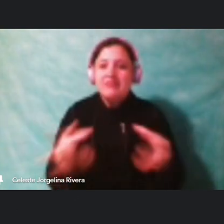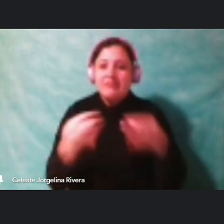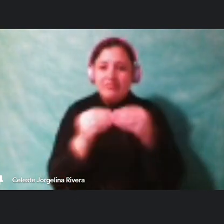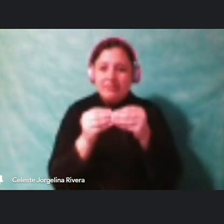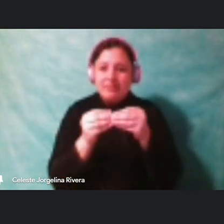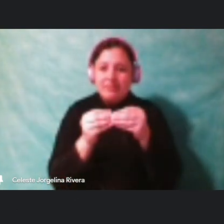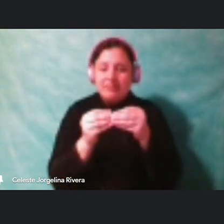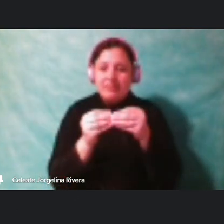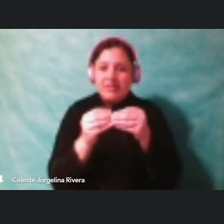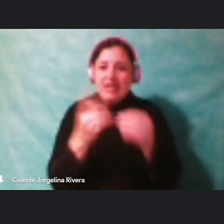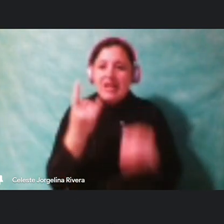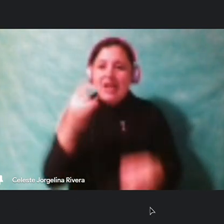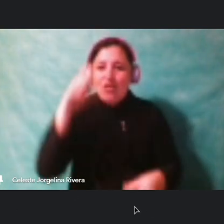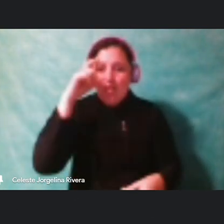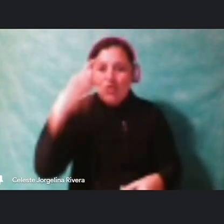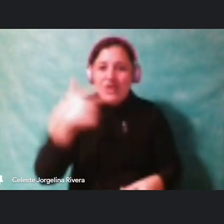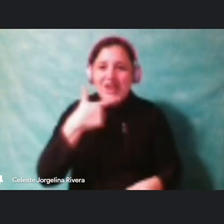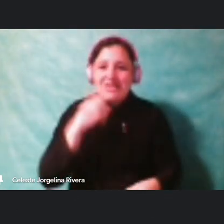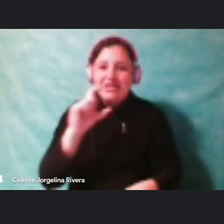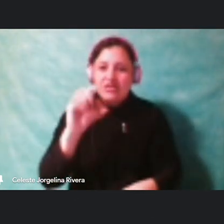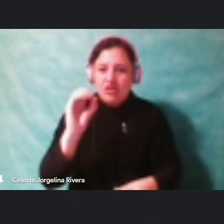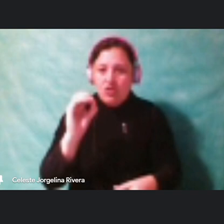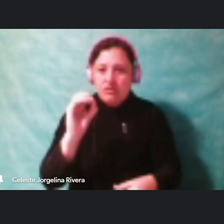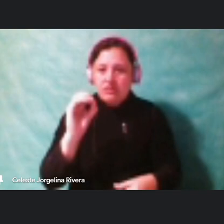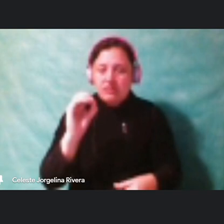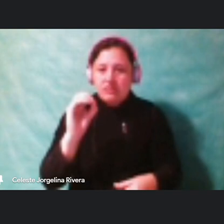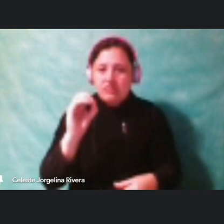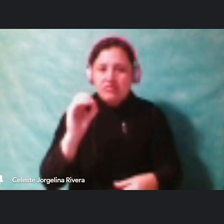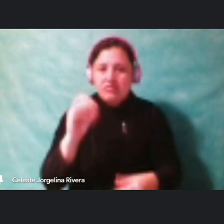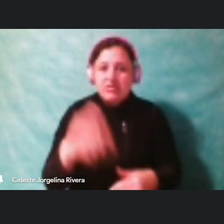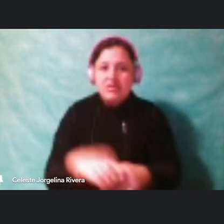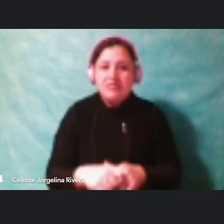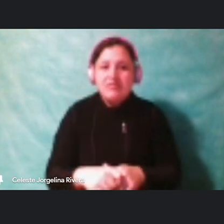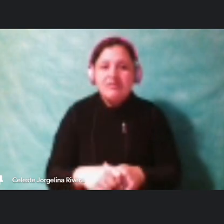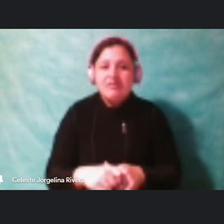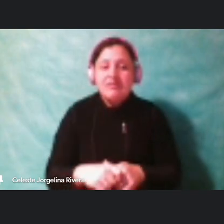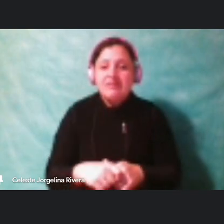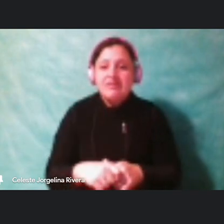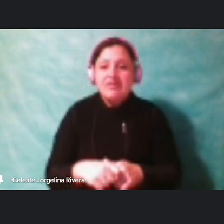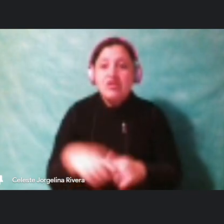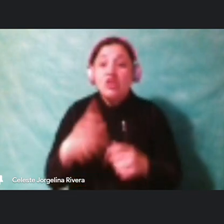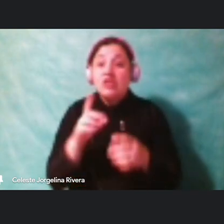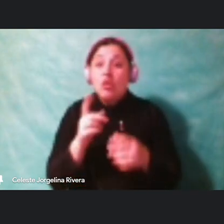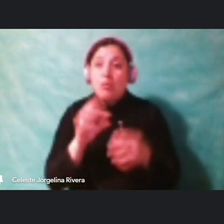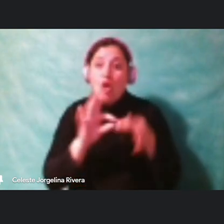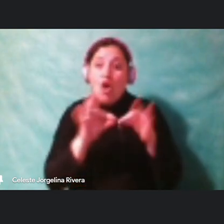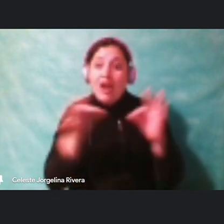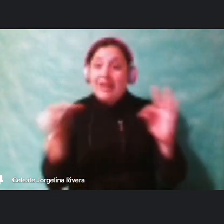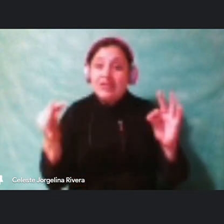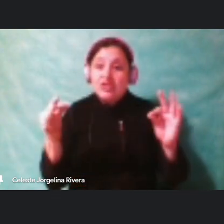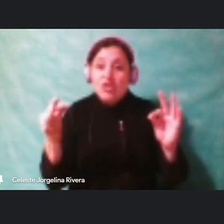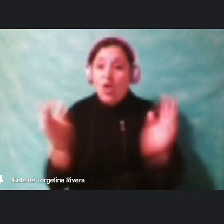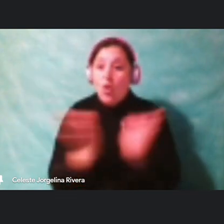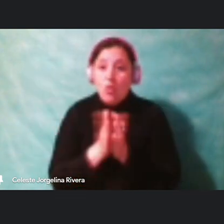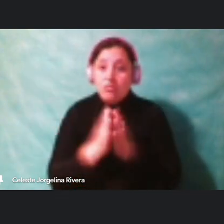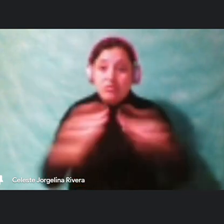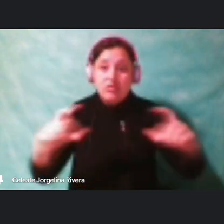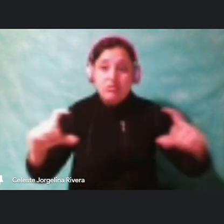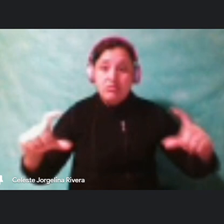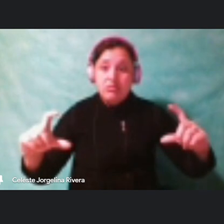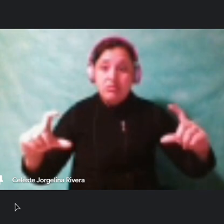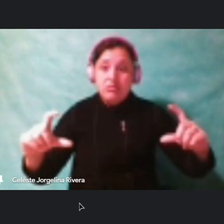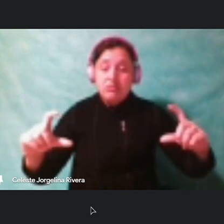ahí podemos leer toda esta frase de la UNESCO después, porque acuérdense que el apóstrofo es. Esto es